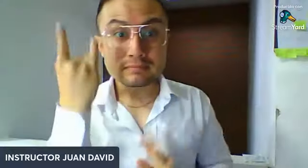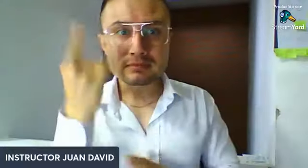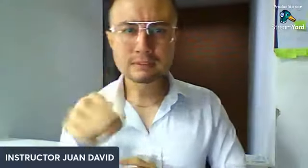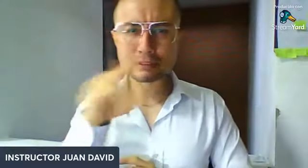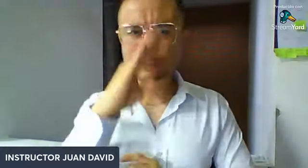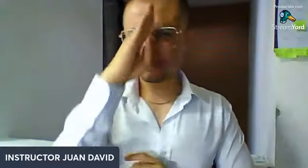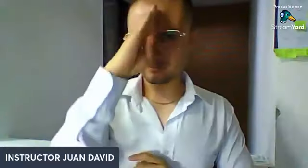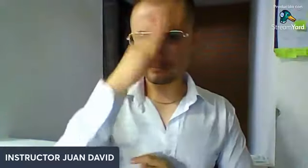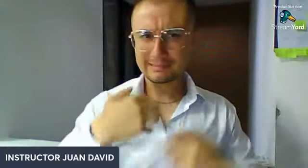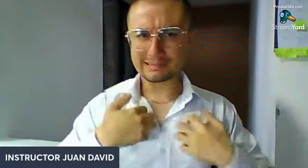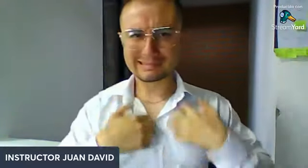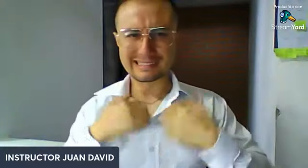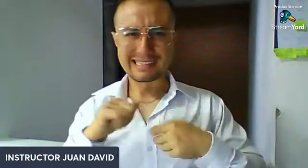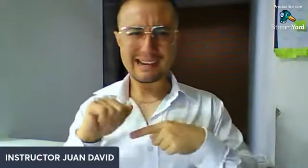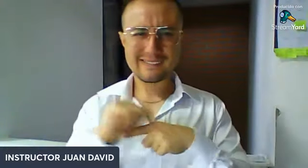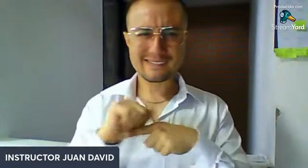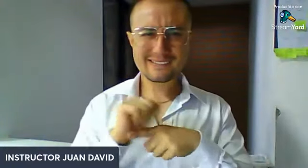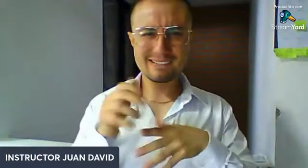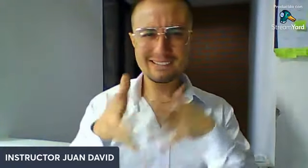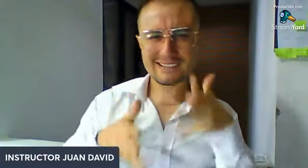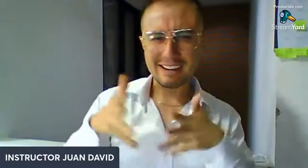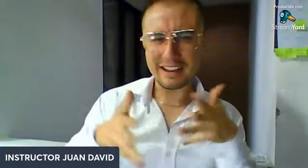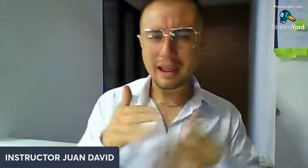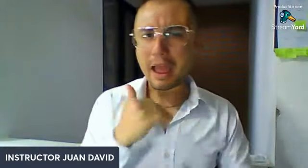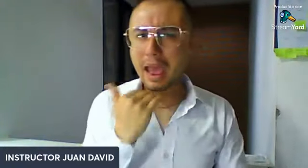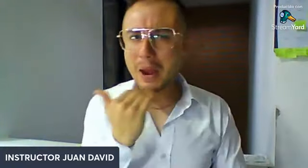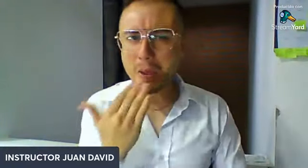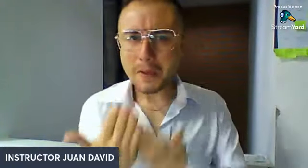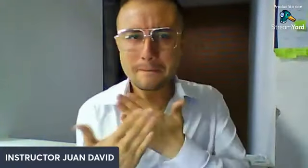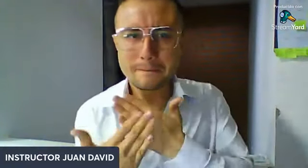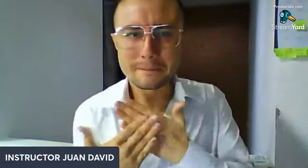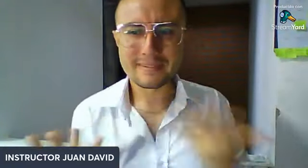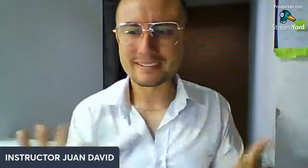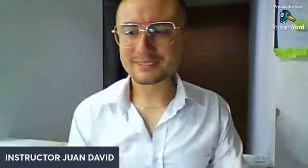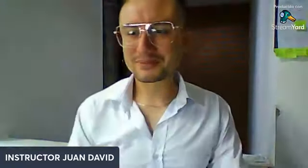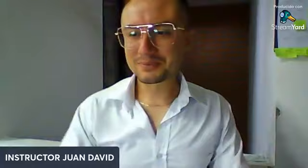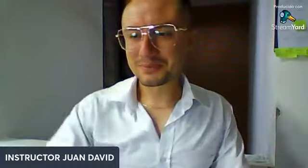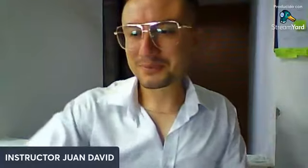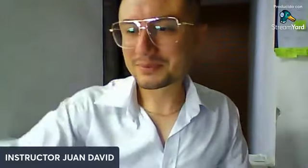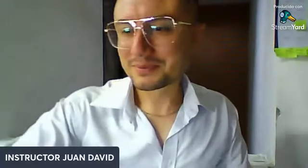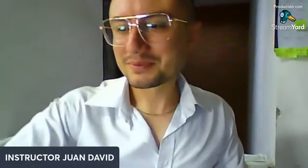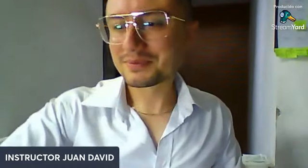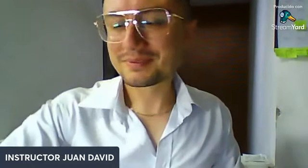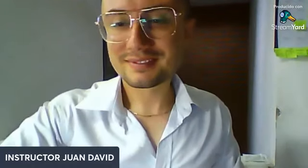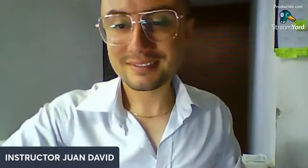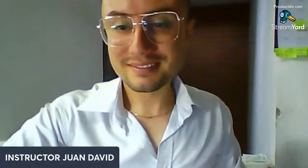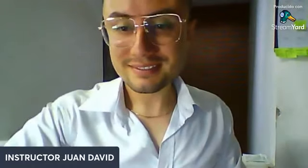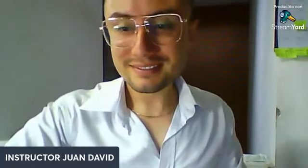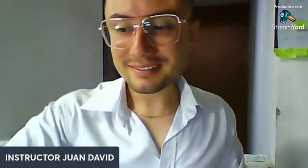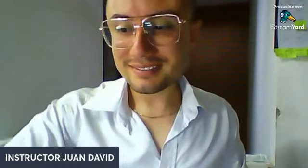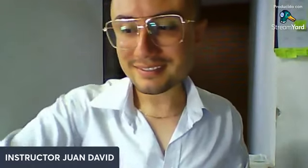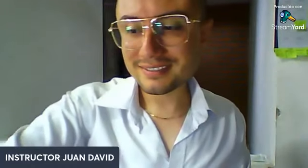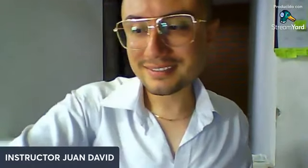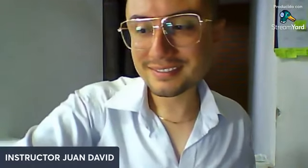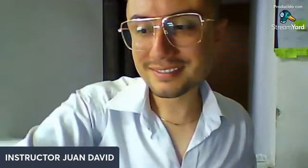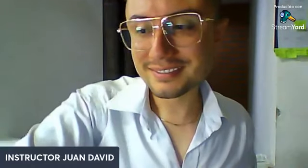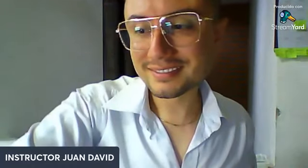a la que le presté y que pues voluntariamente me lo entregó. Bueno, no sé si de pronto hicieron la práctica de las señas.